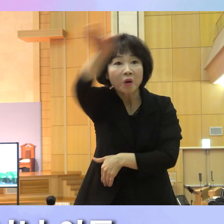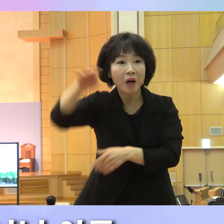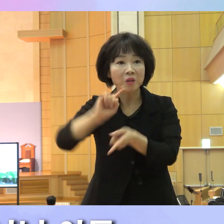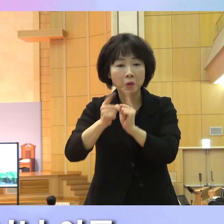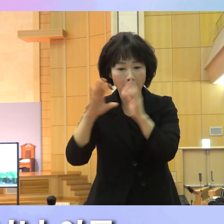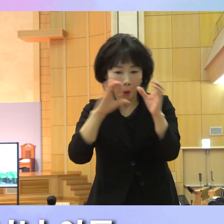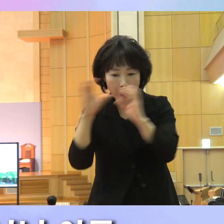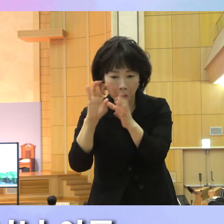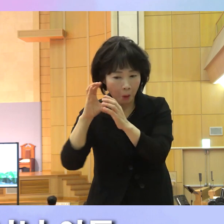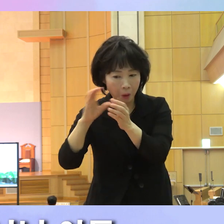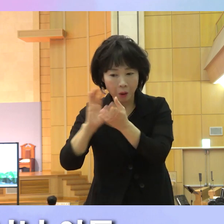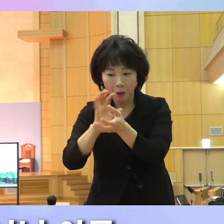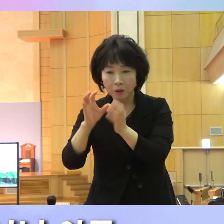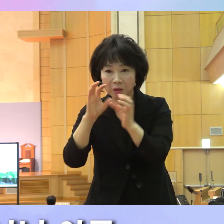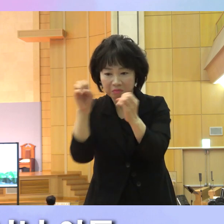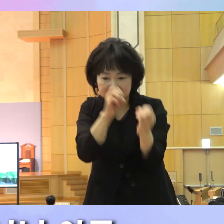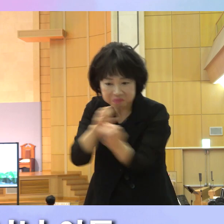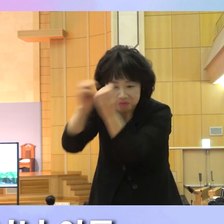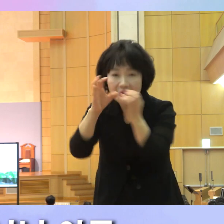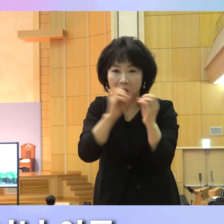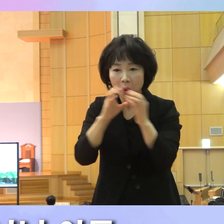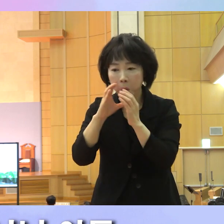수군거리지 말라.